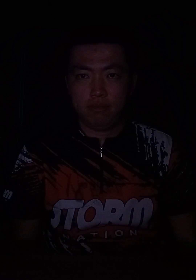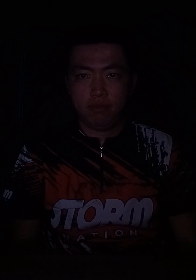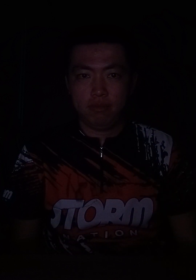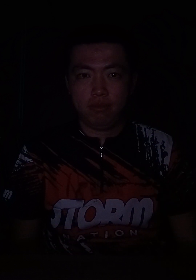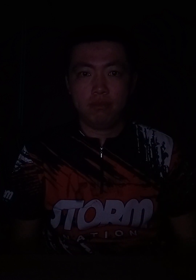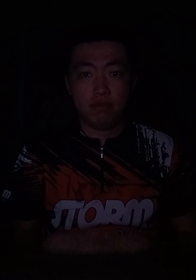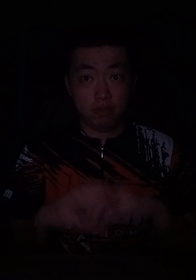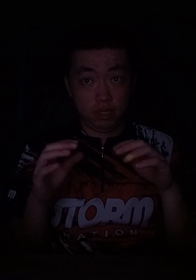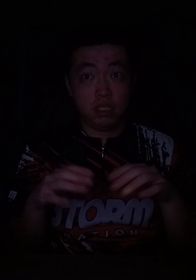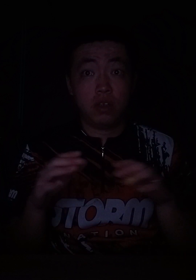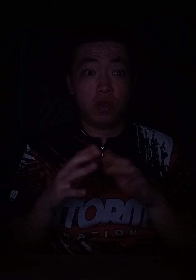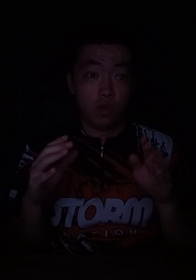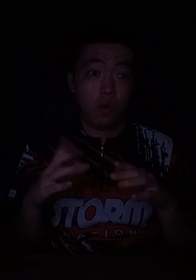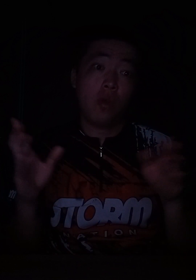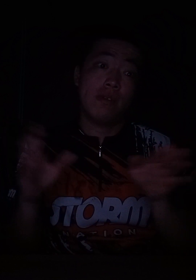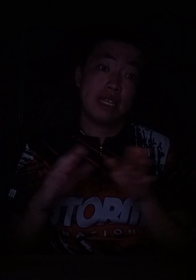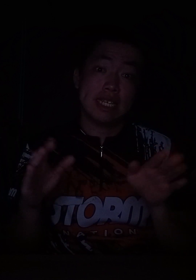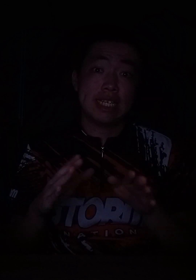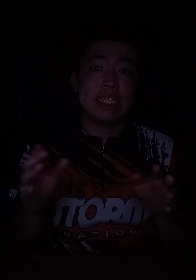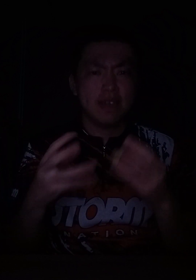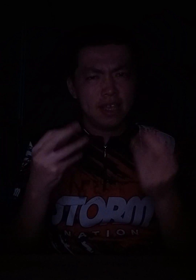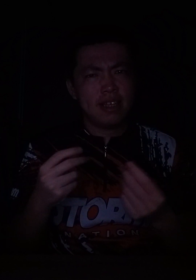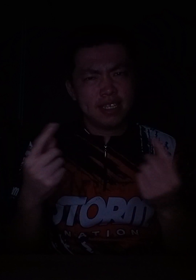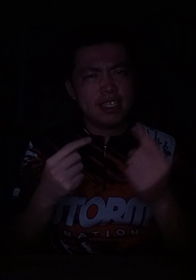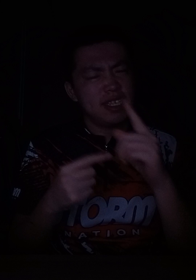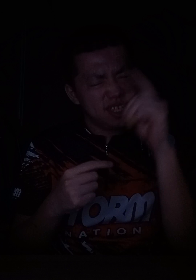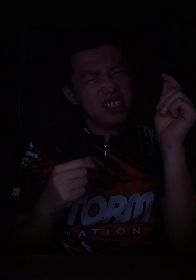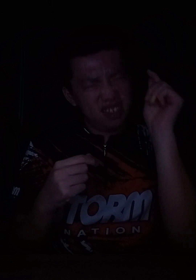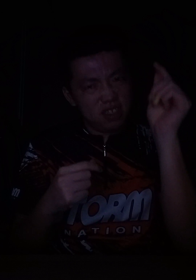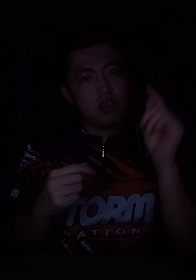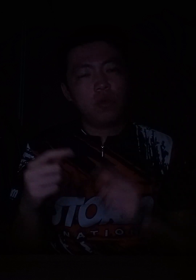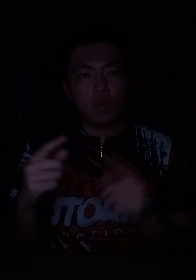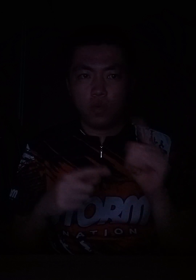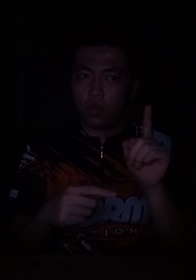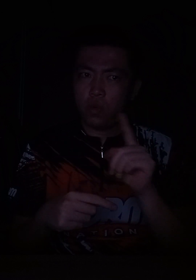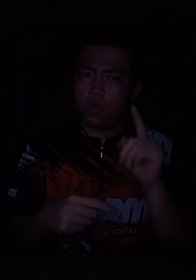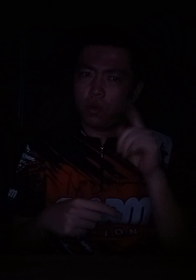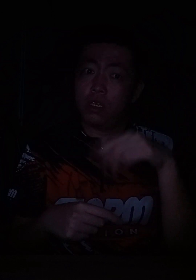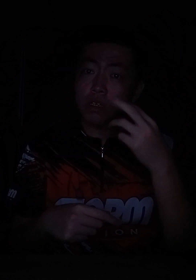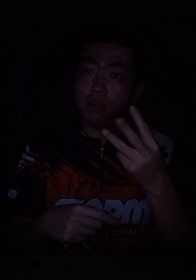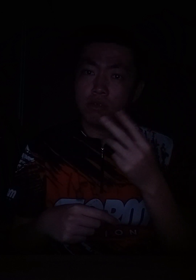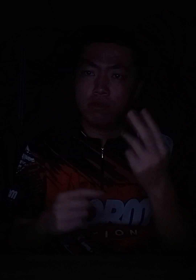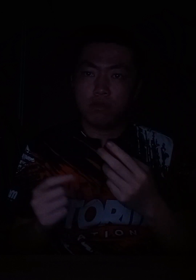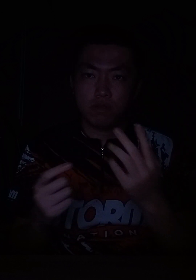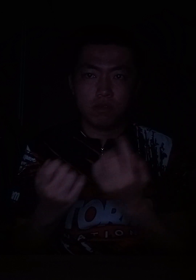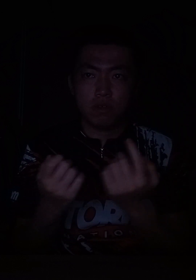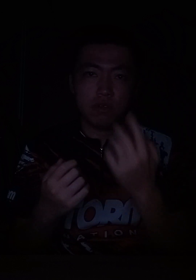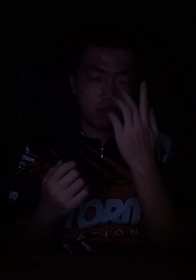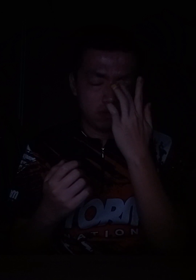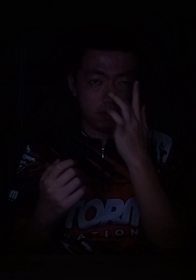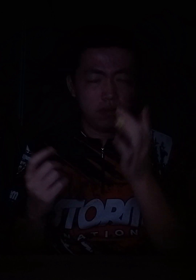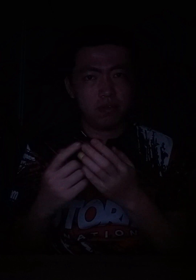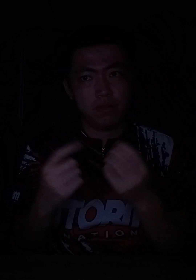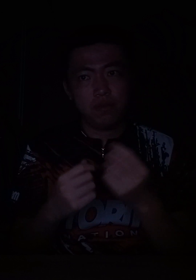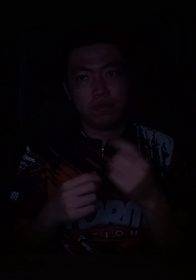이 업체를 얘기 들어보면은 불만이 하늘을 찌를 듯합니다. 도대체 어떻게 하는지 알려야 알 수 없다. 그 구체적인 역할을